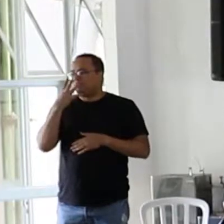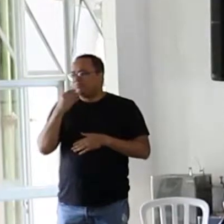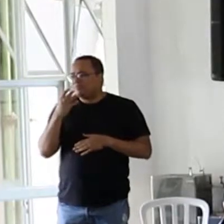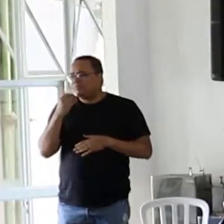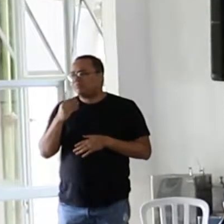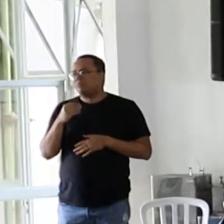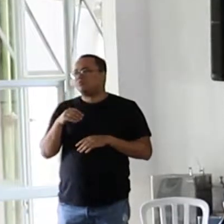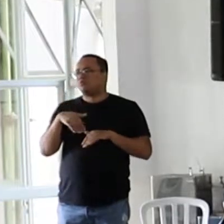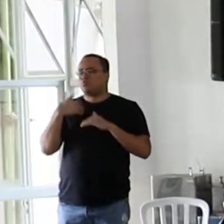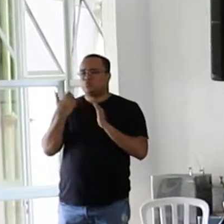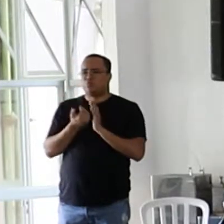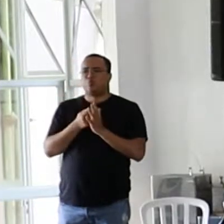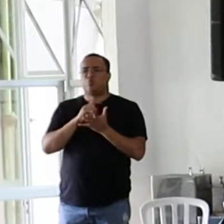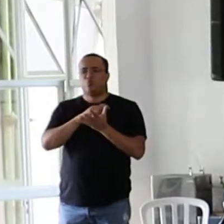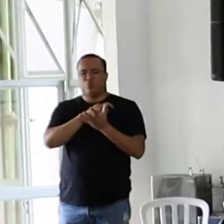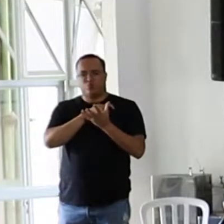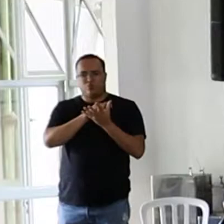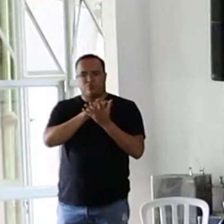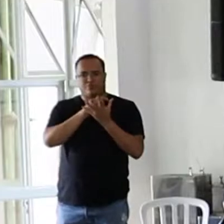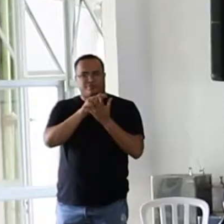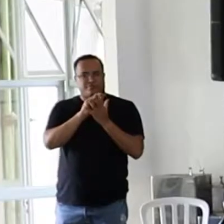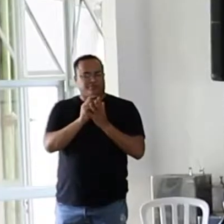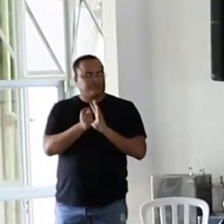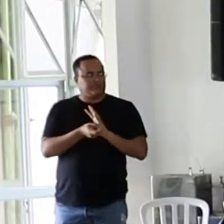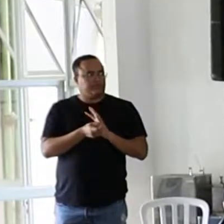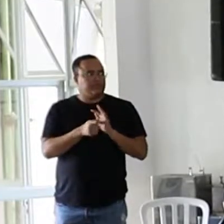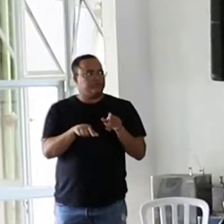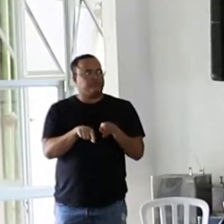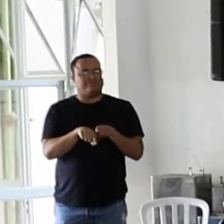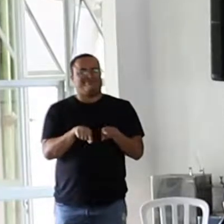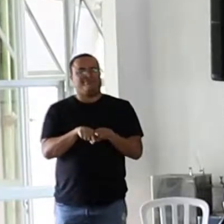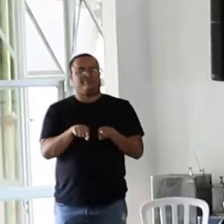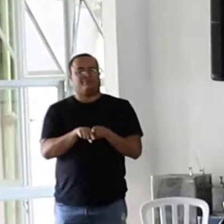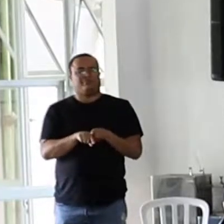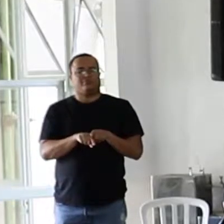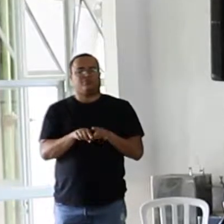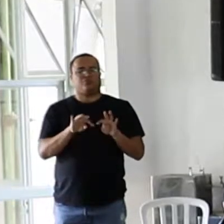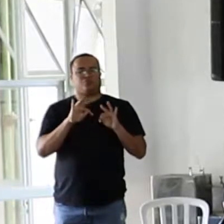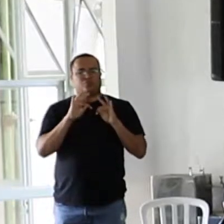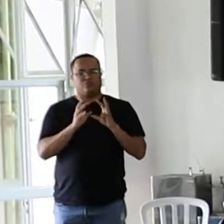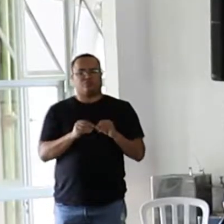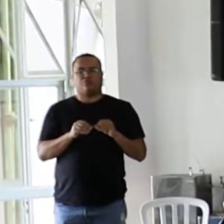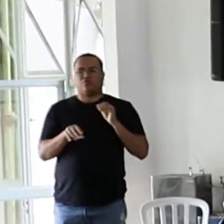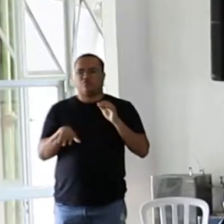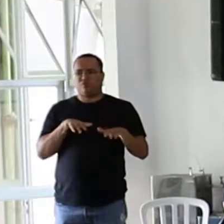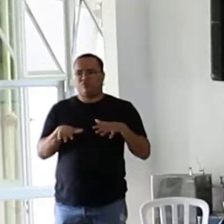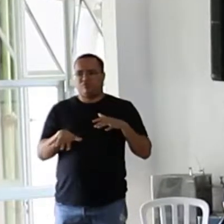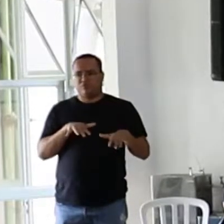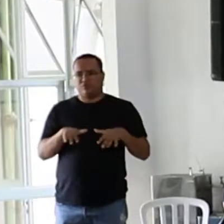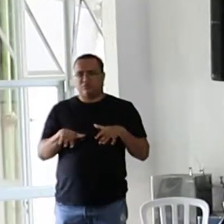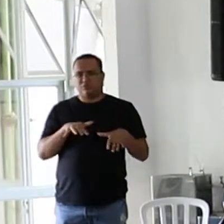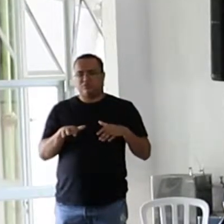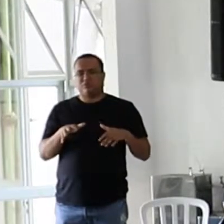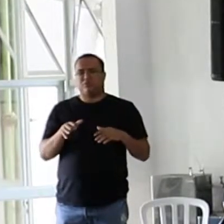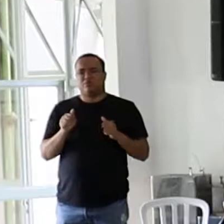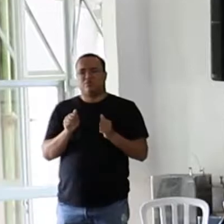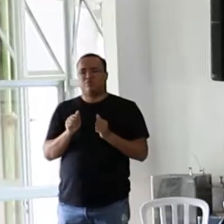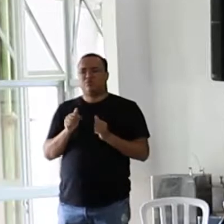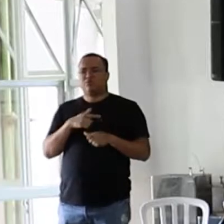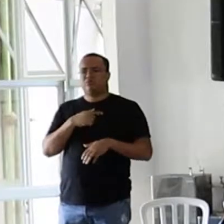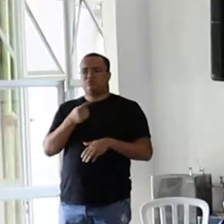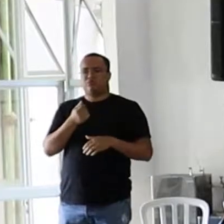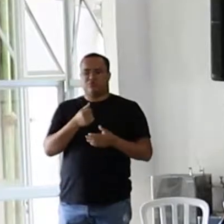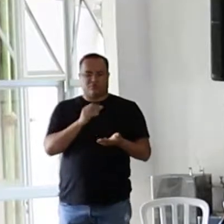toda a movimentação com s ou é com essa verba com esse recurso se fosse para a iniciativa privada